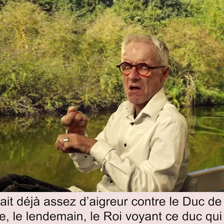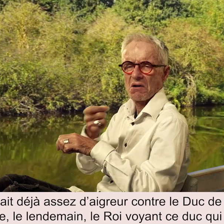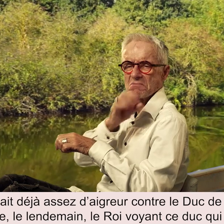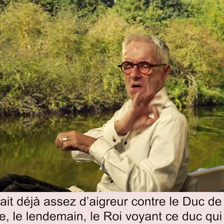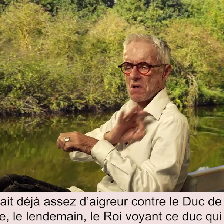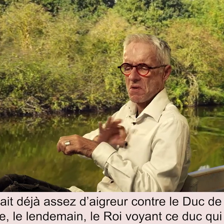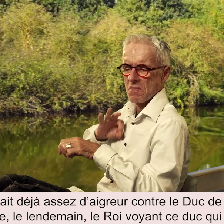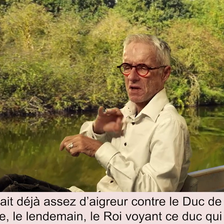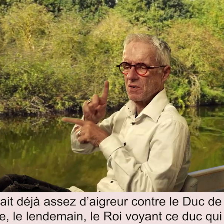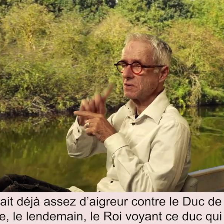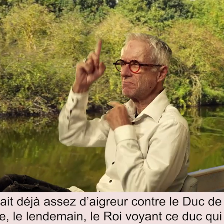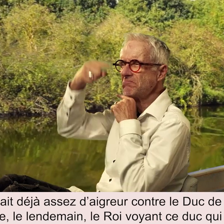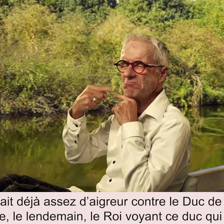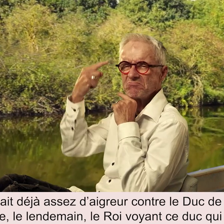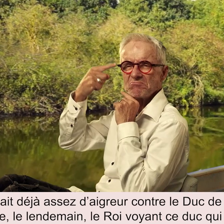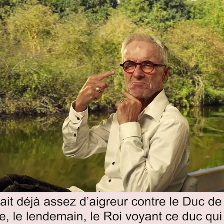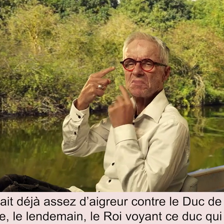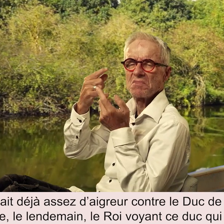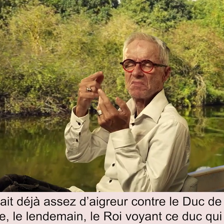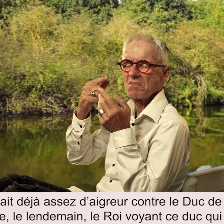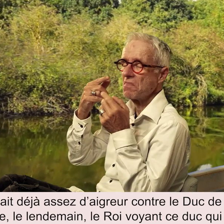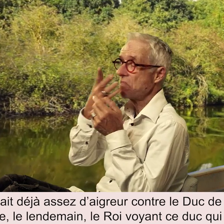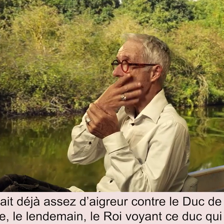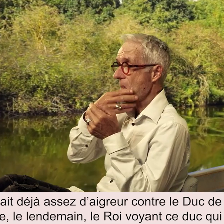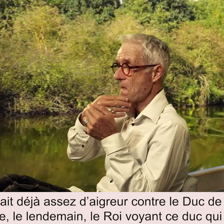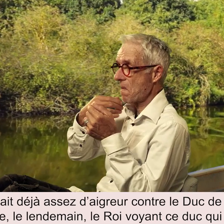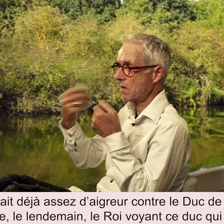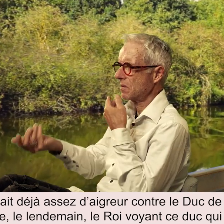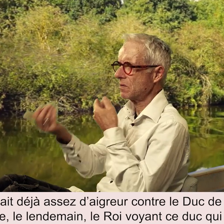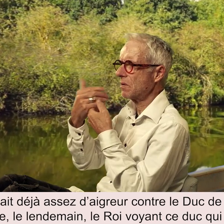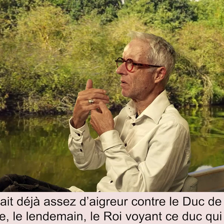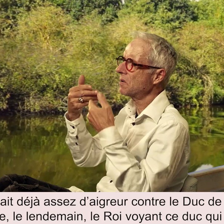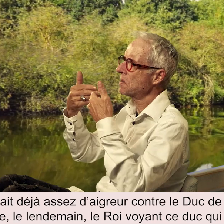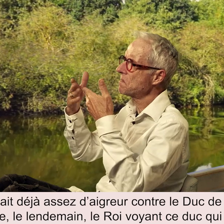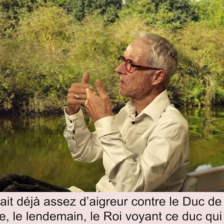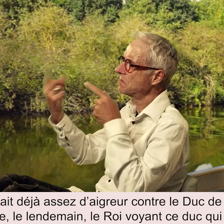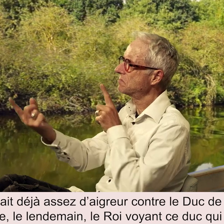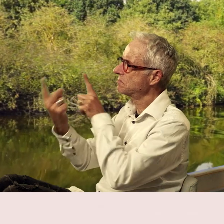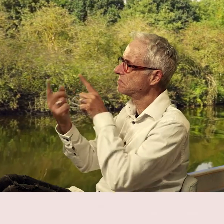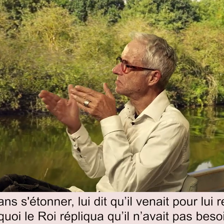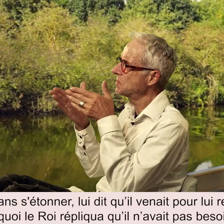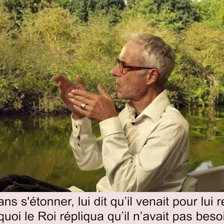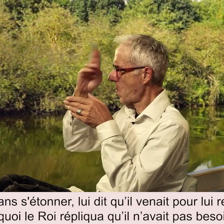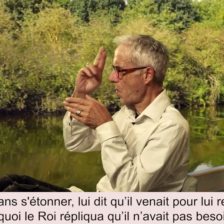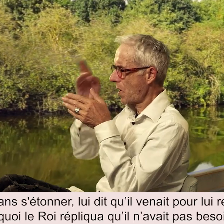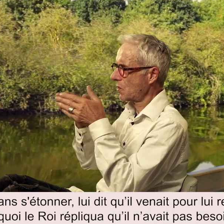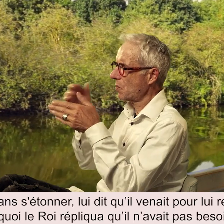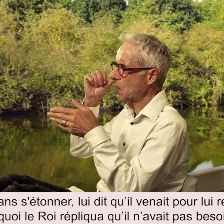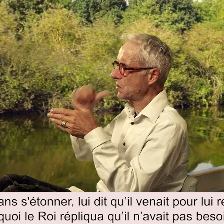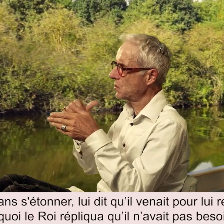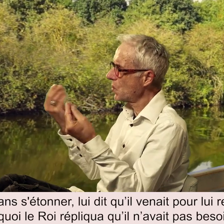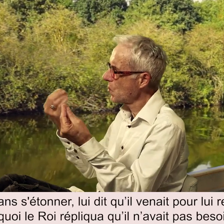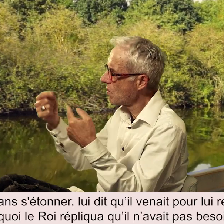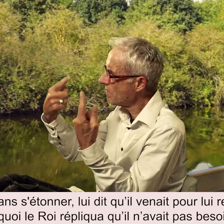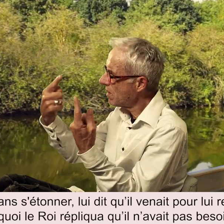paré encore de sa bonne mine, il se mit à l'entrée de la porte et lui demanda brusquement où il allait. Le duc, sans